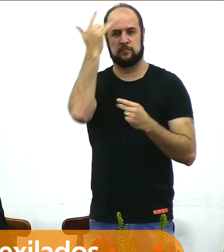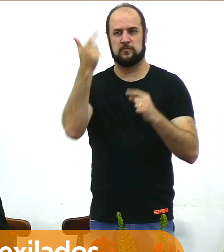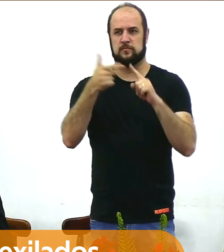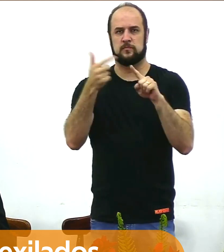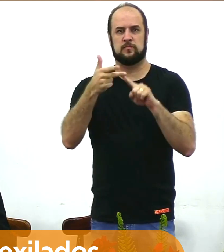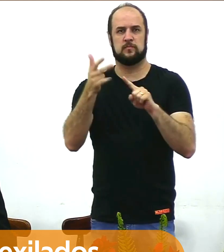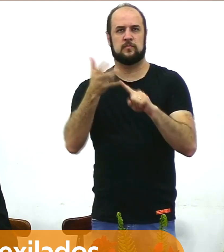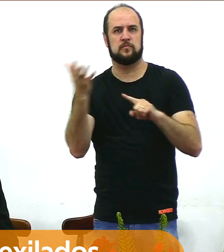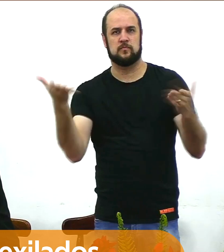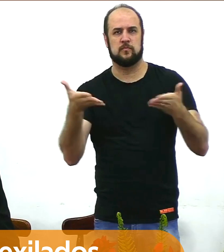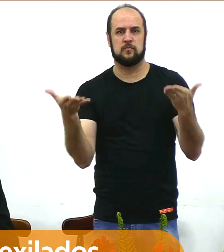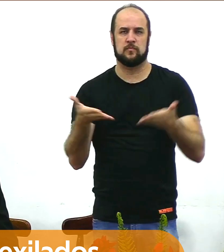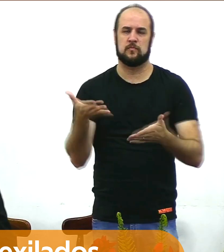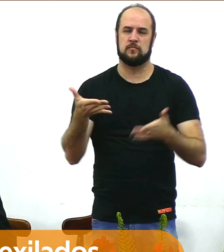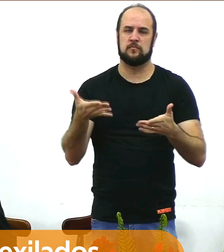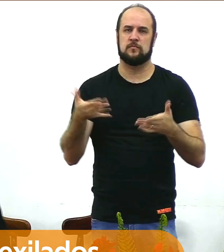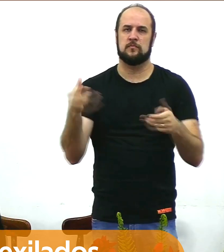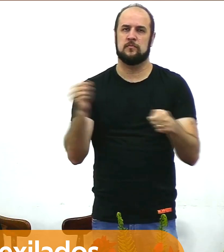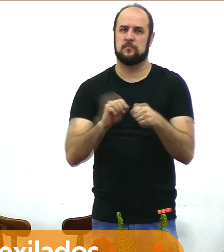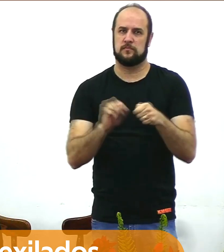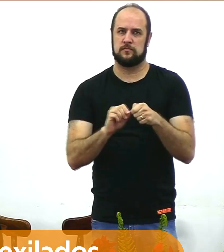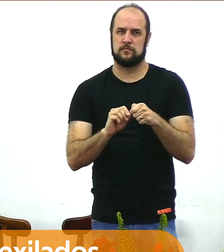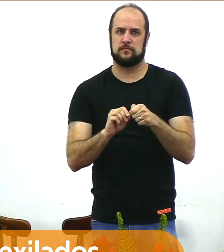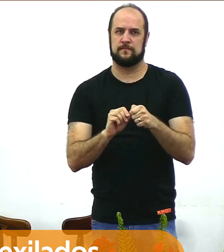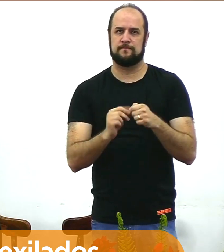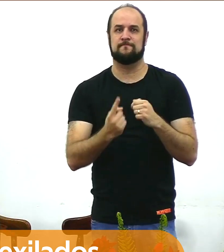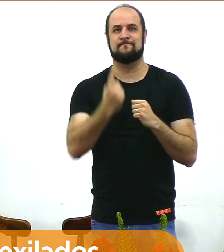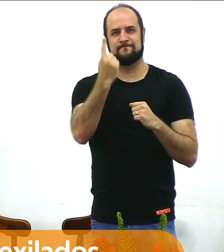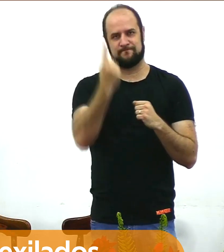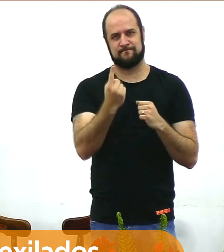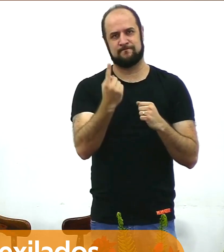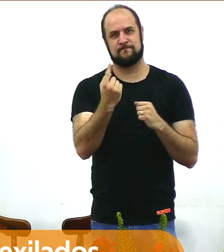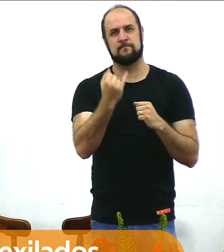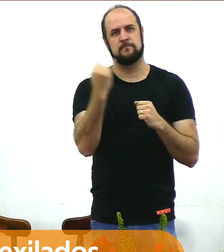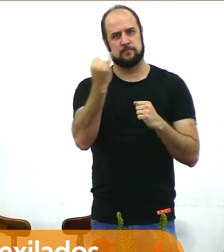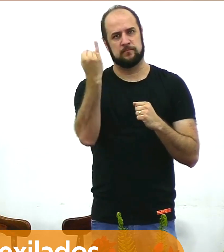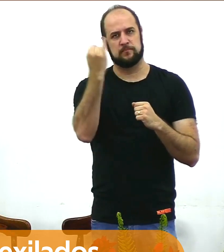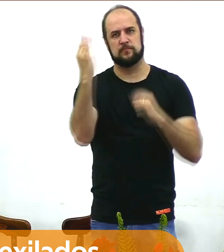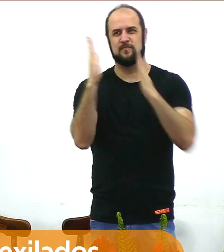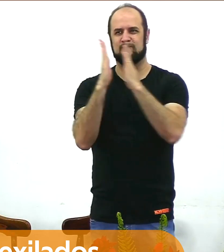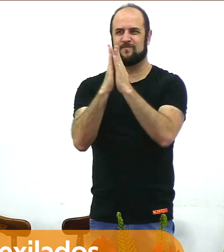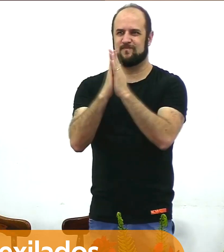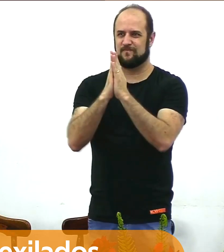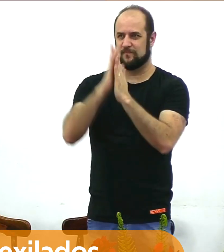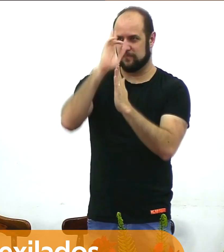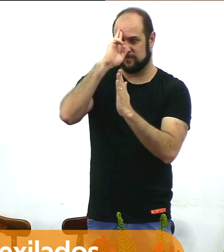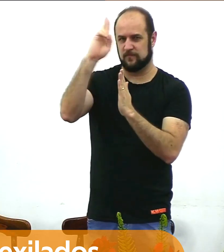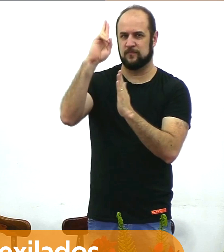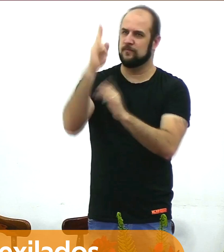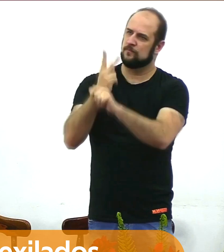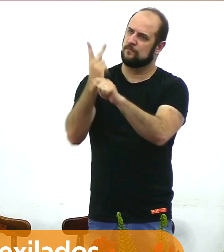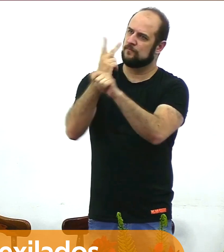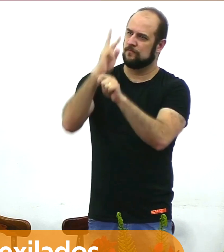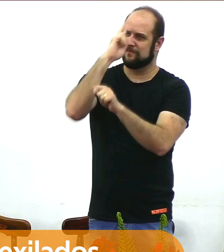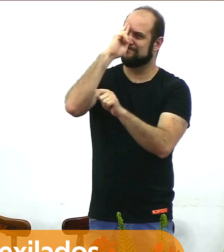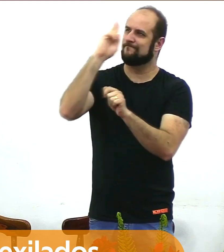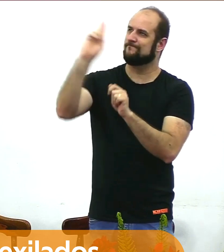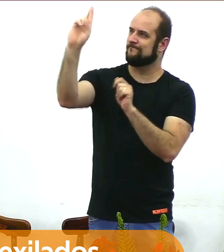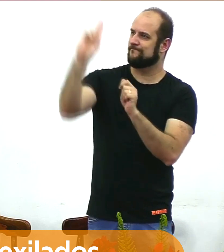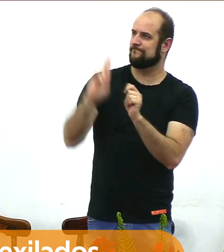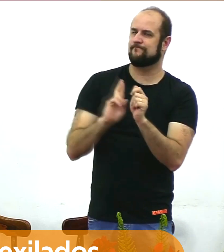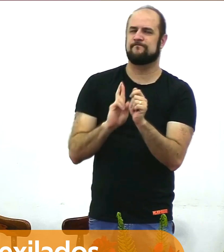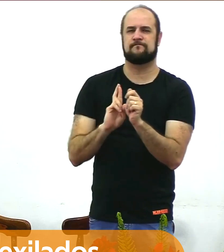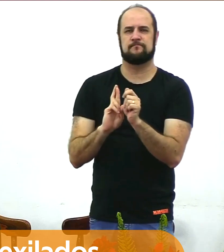neste momento, uma delas certamente é orar ao Senhor, buscar do Senhor